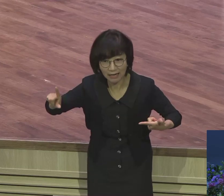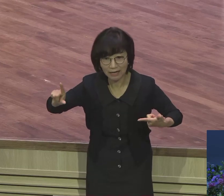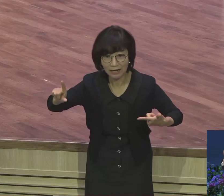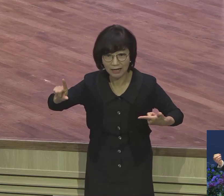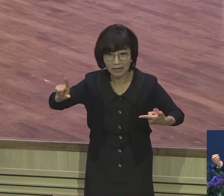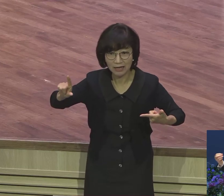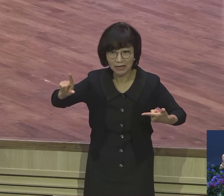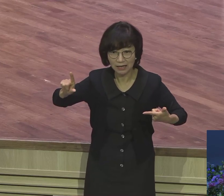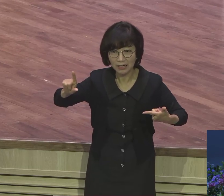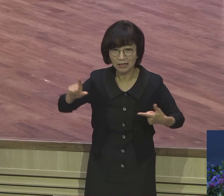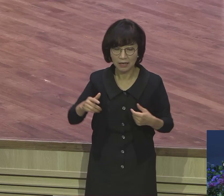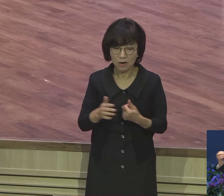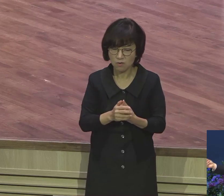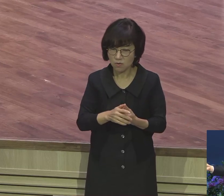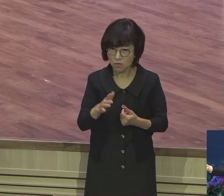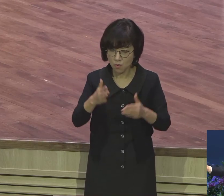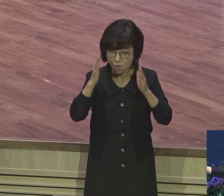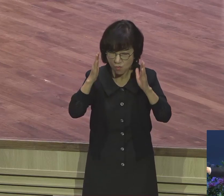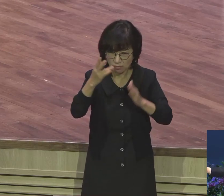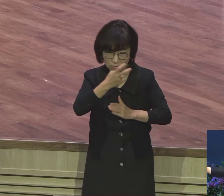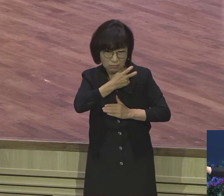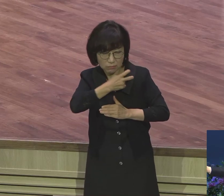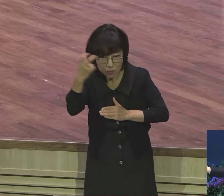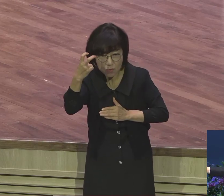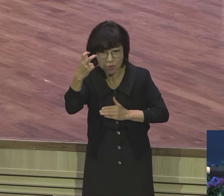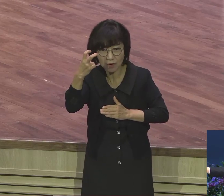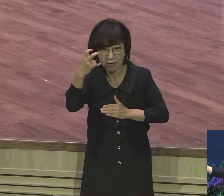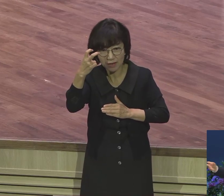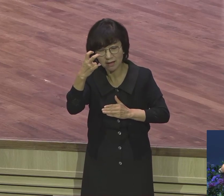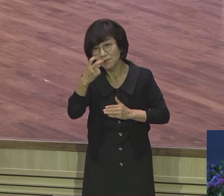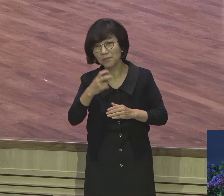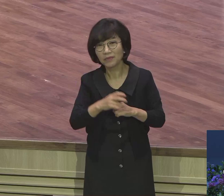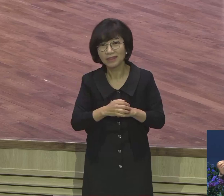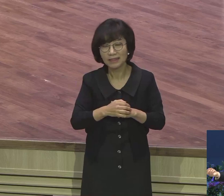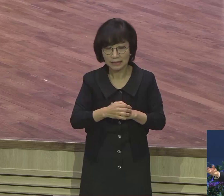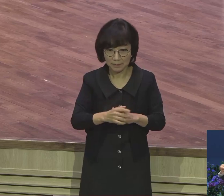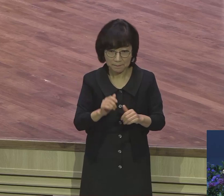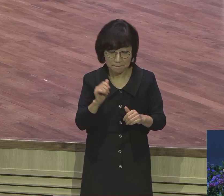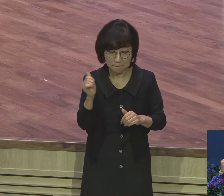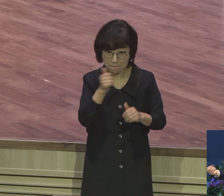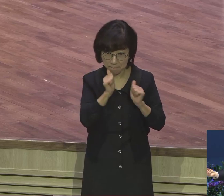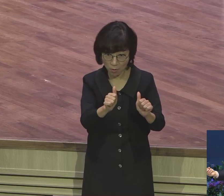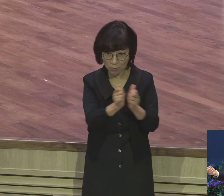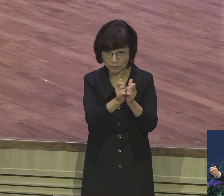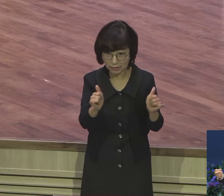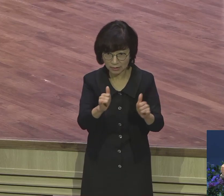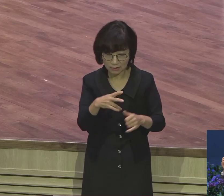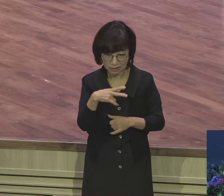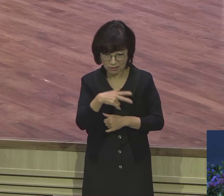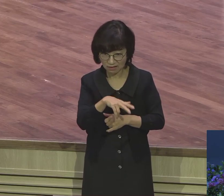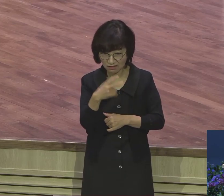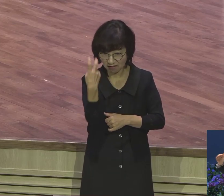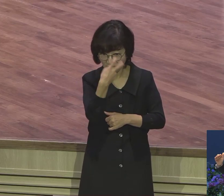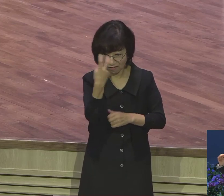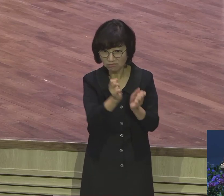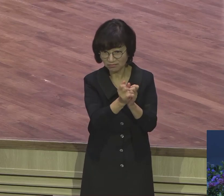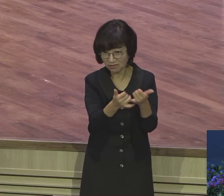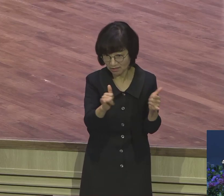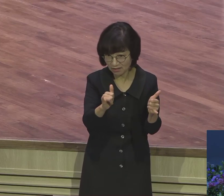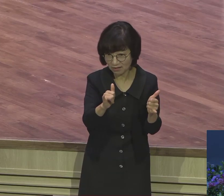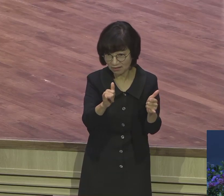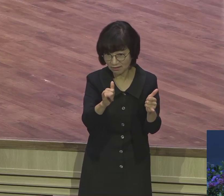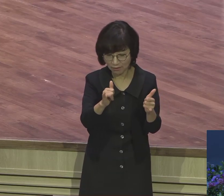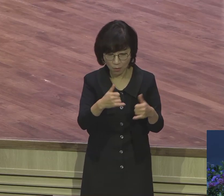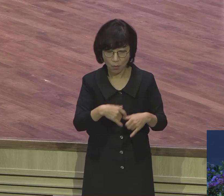이런 엘리트들 여러분 오늘 뉴스 봤죠. 변호사 검사 이런 2세대들은